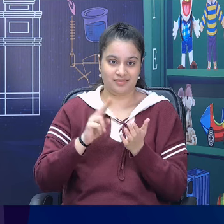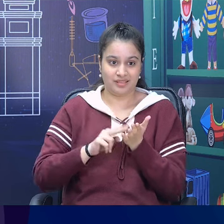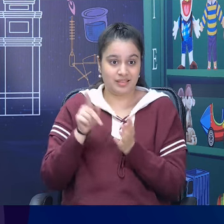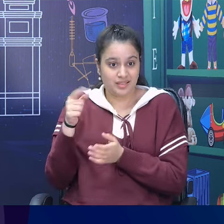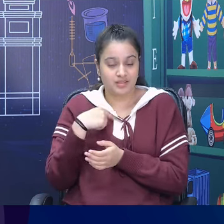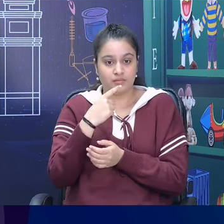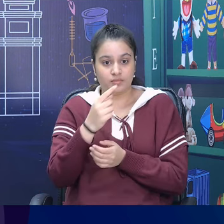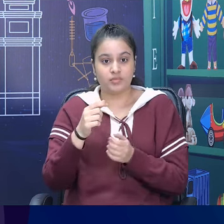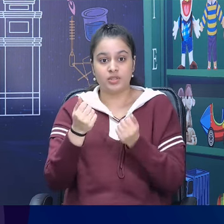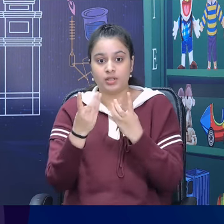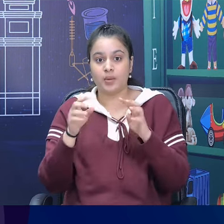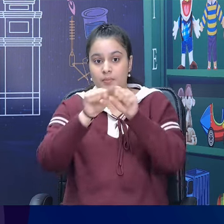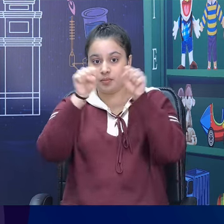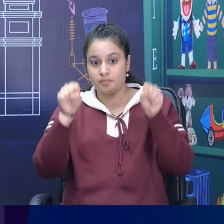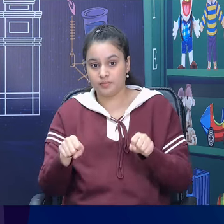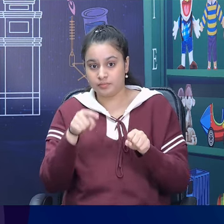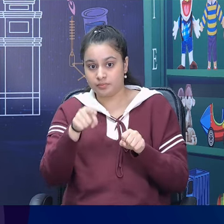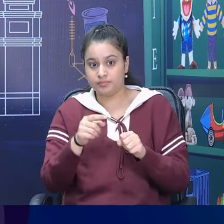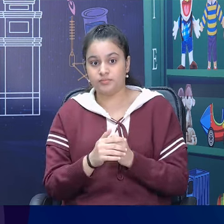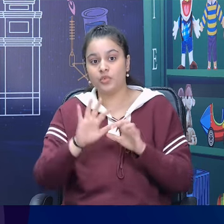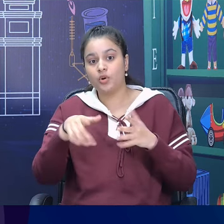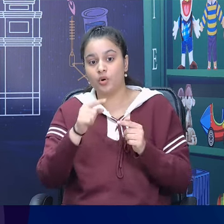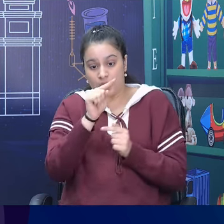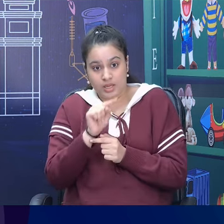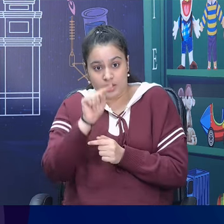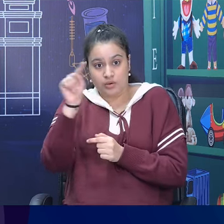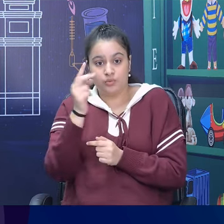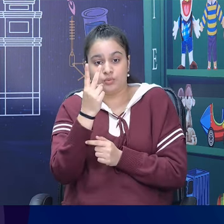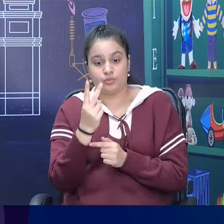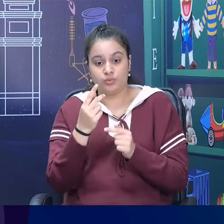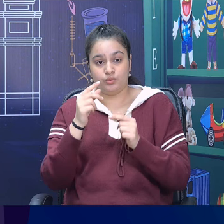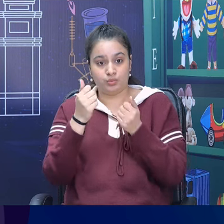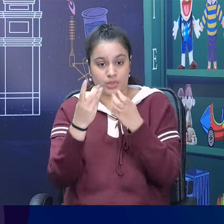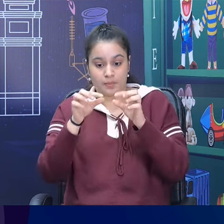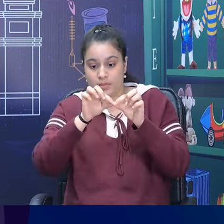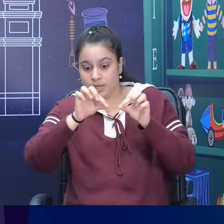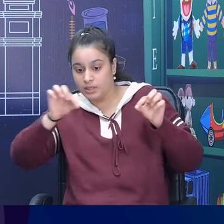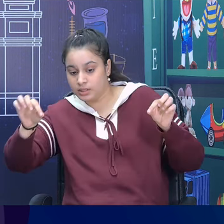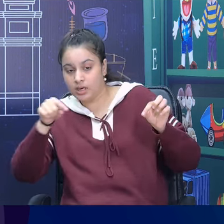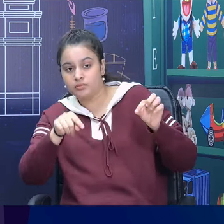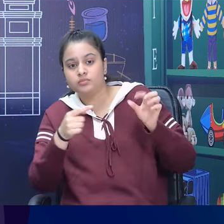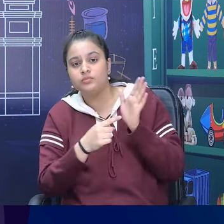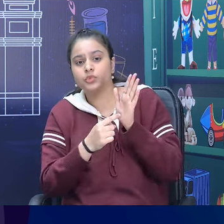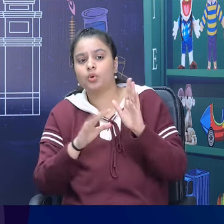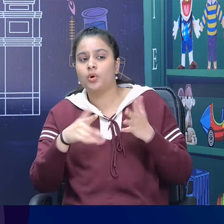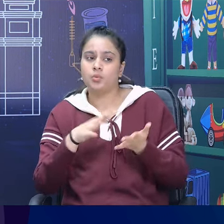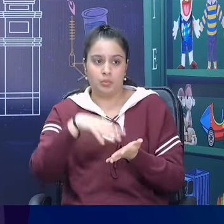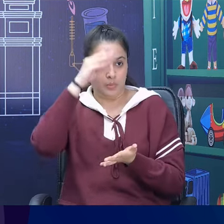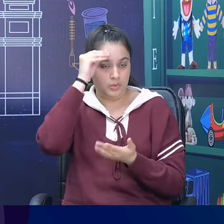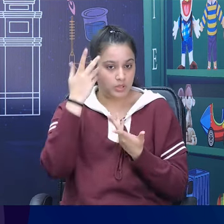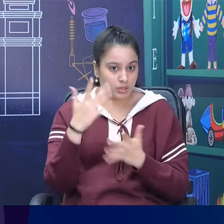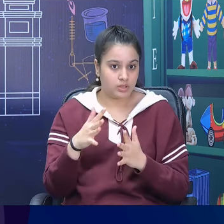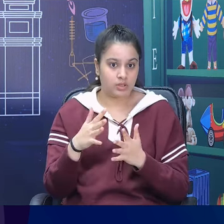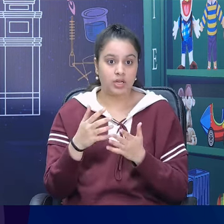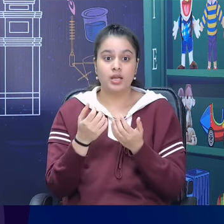क्या है हमने उसका इंट्रोडक्शन पढ़ा फिर उसके बाद √2 को को कैसे हम नंबर लाइन पर दिखा सकते हैं वह भी हमने जाना नंबर्स की क्या